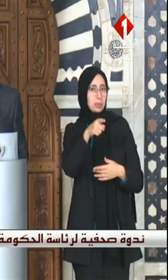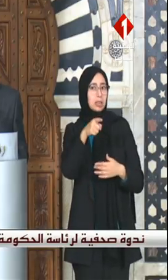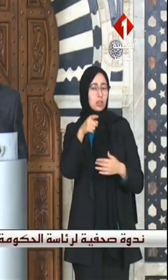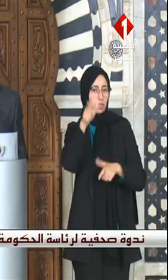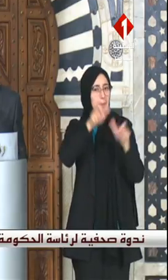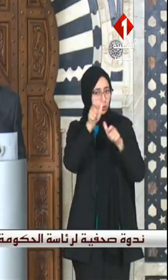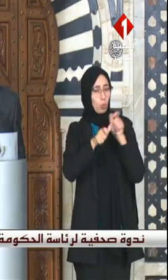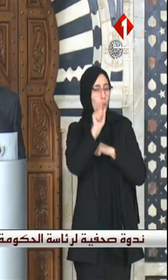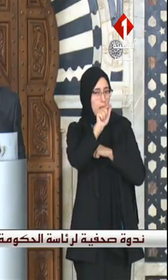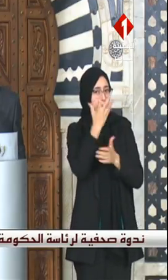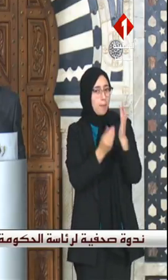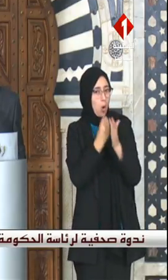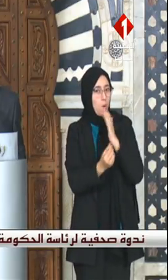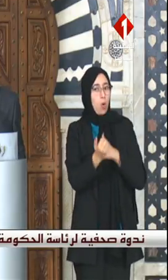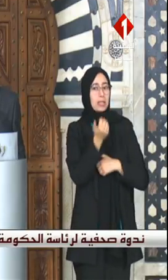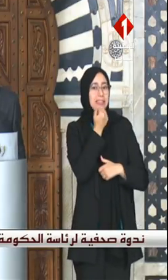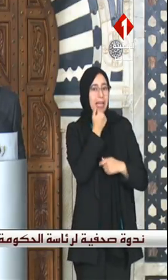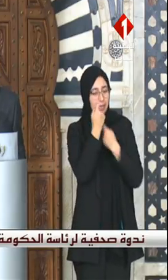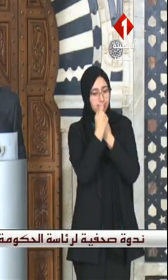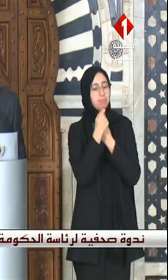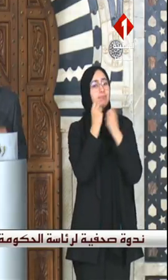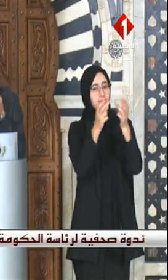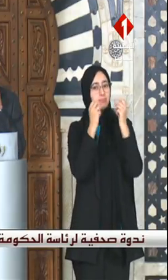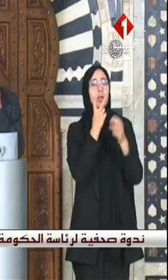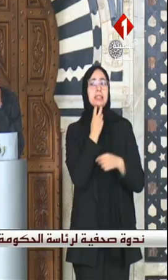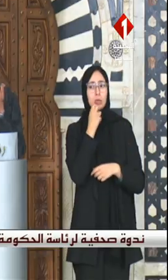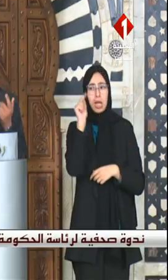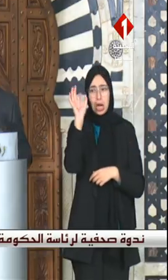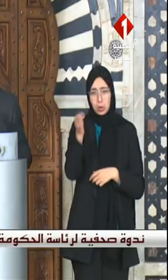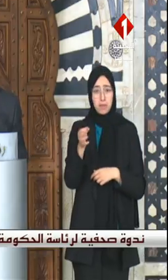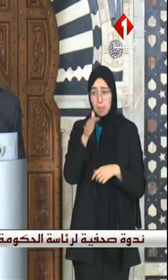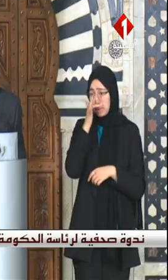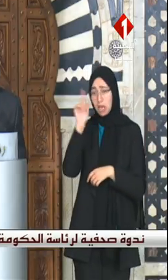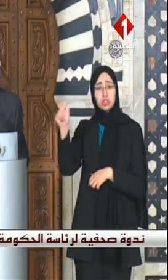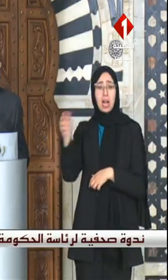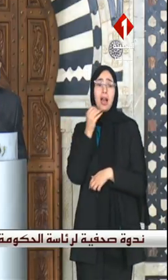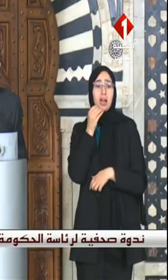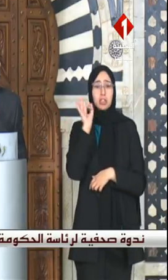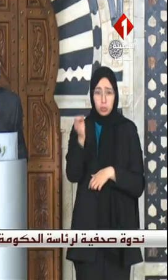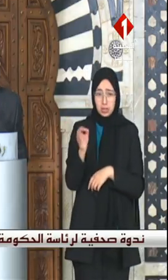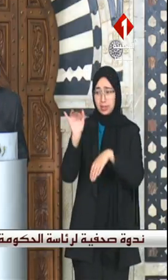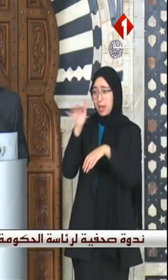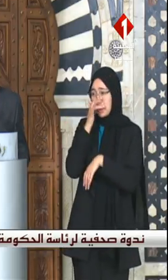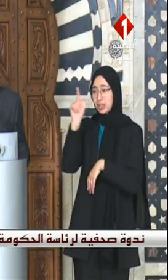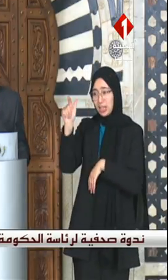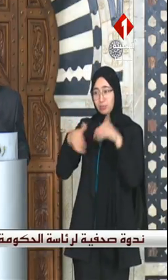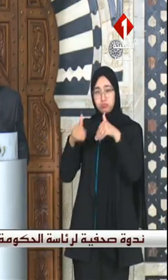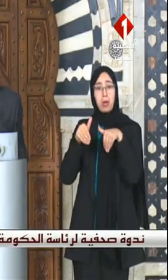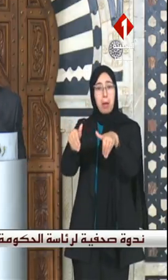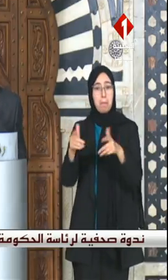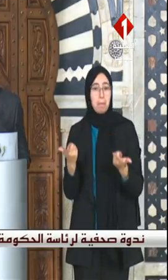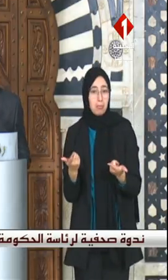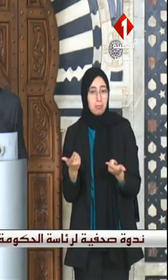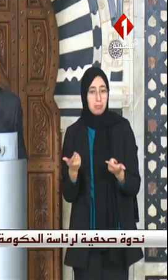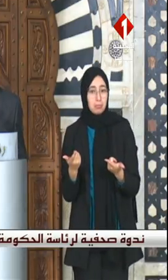الرأي المخالف، نحبوا نسمعوا ملاحظات المواطنين، لأنه فعلا بلغنا أنه ثم تكون عمل حفل زواج في عشوية. لكن على كل حال هذه